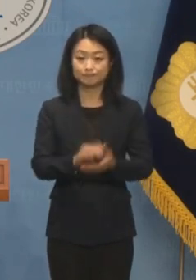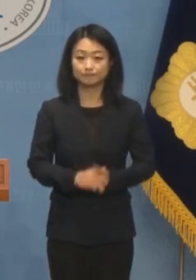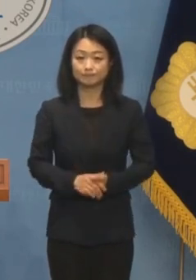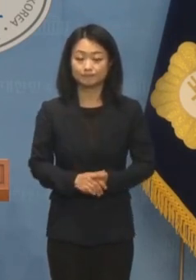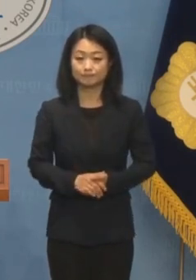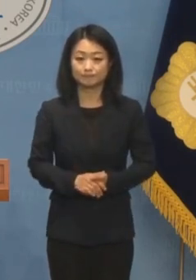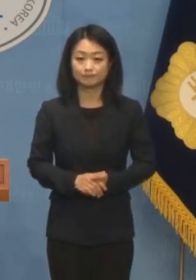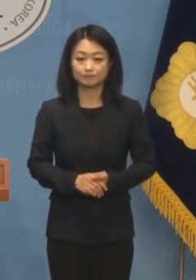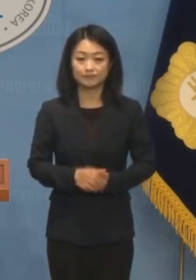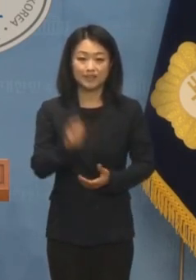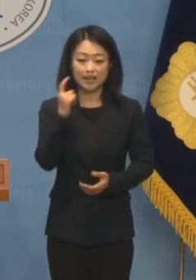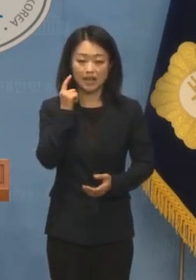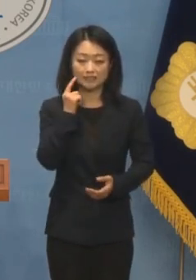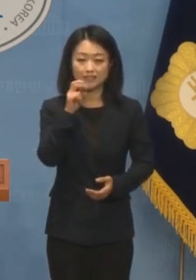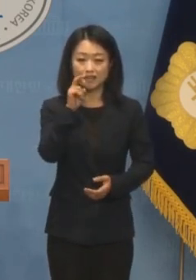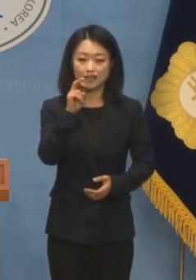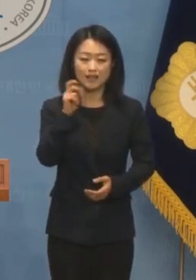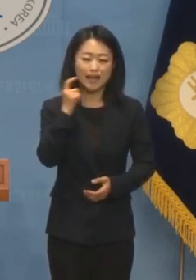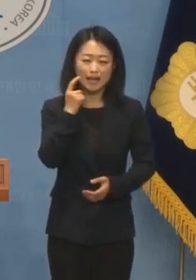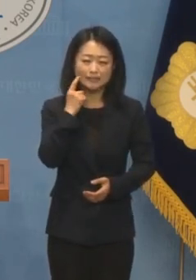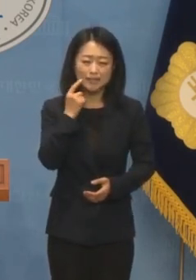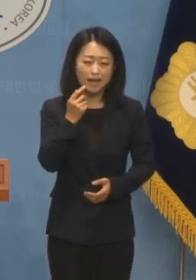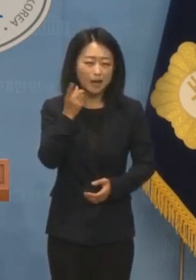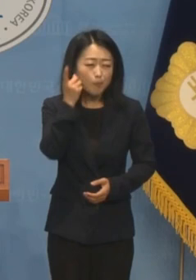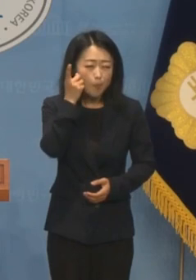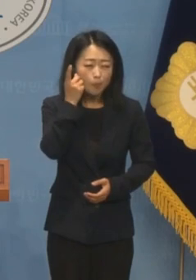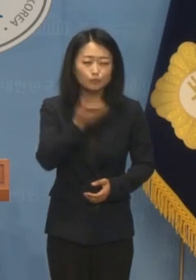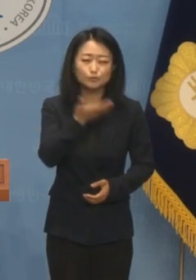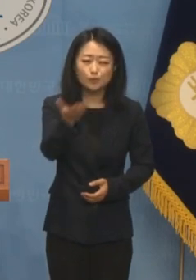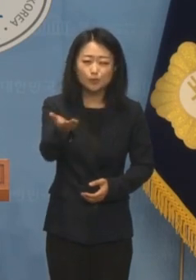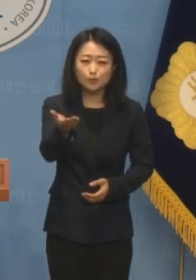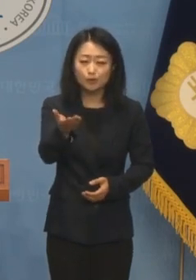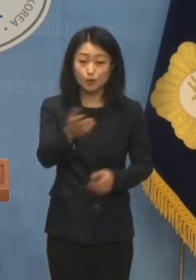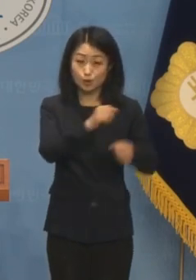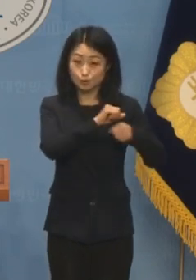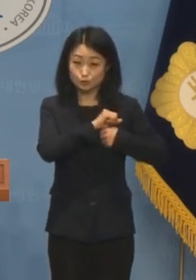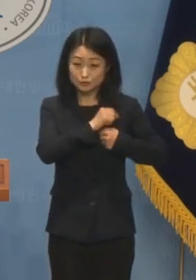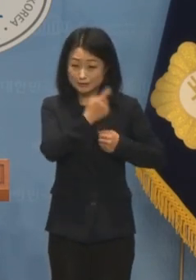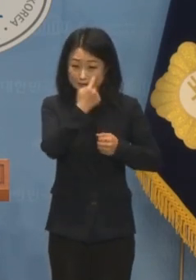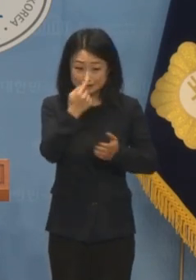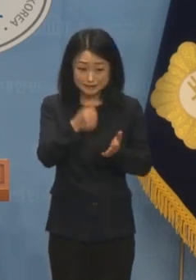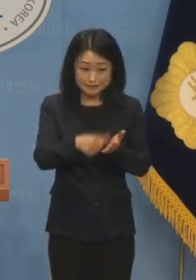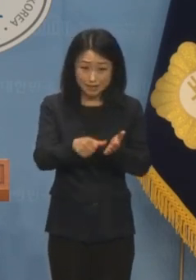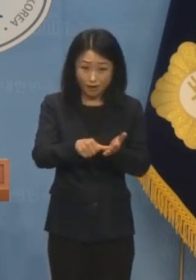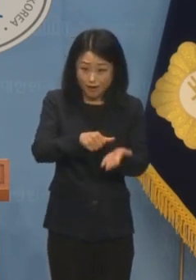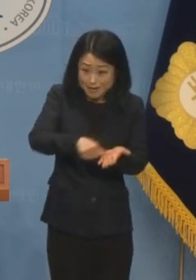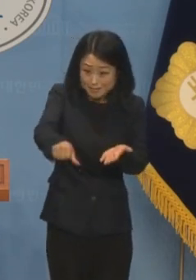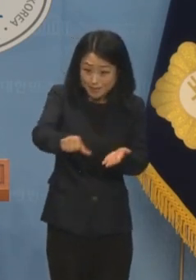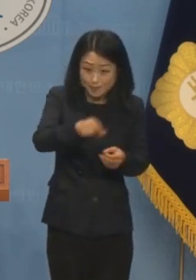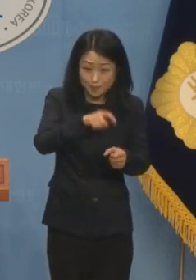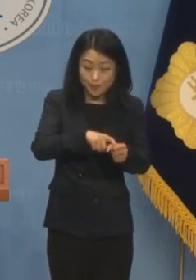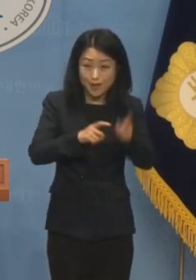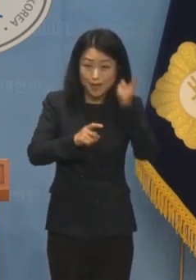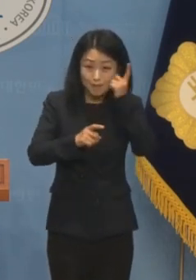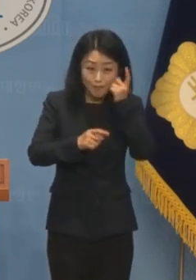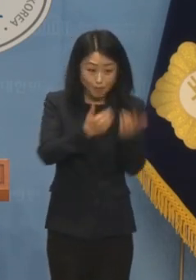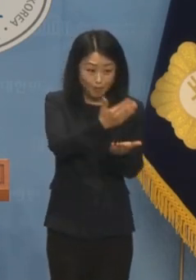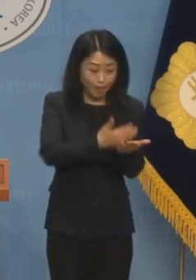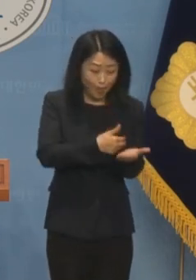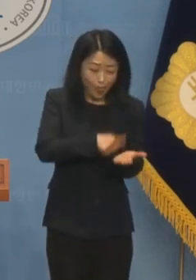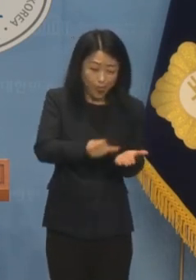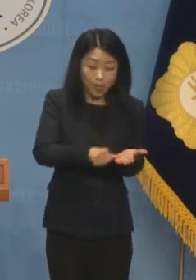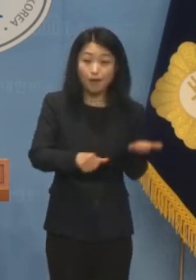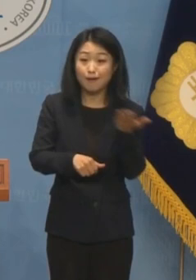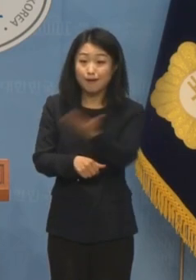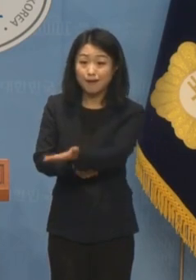깡통폰 제출, 군이 어쩌다 진상을 가리려고 증거인멸하는 범죄 집단으로 전락했습니까? 수사